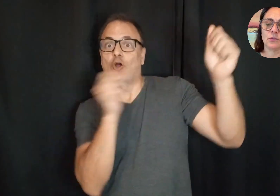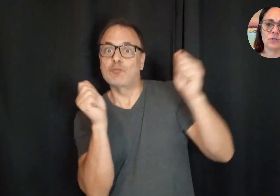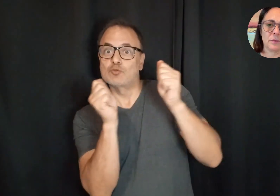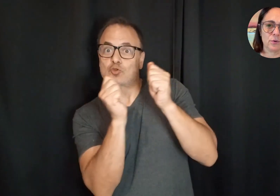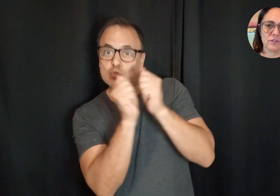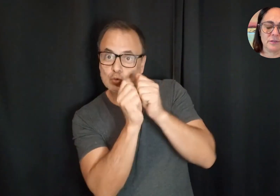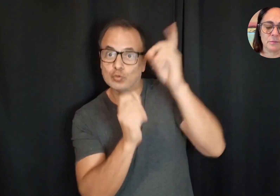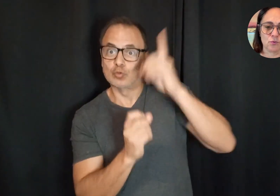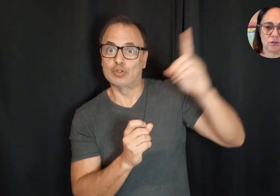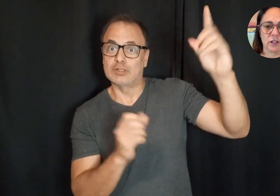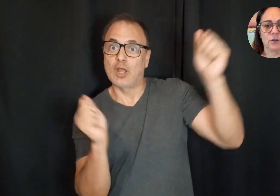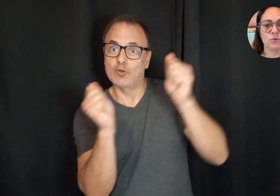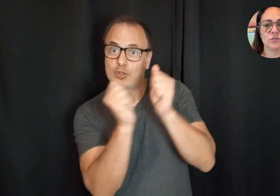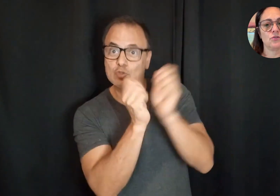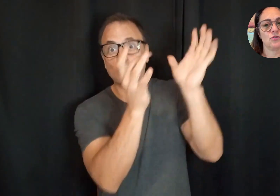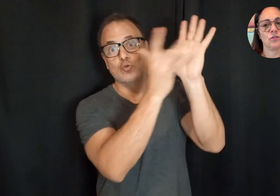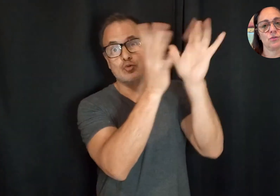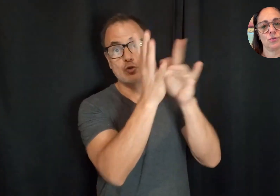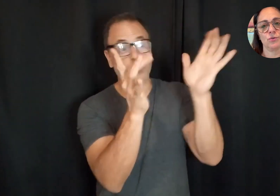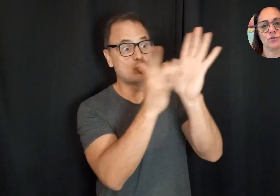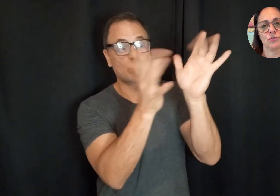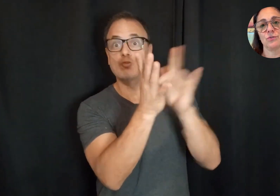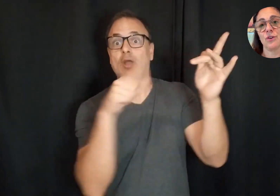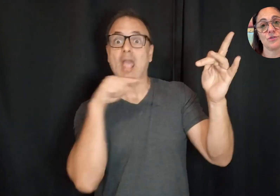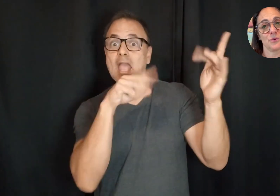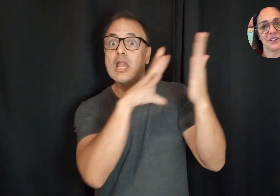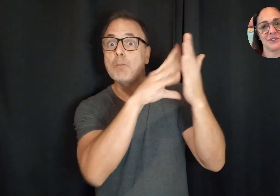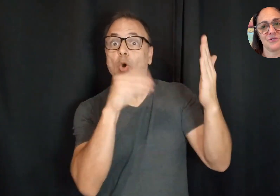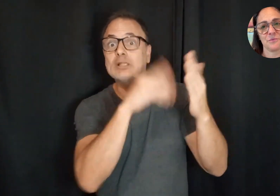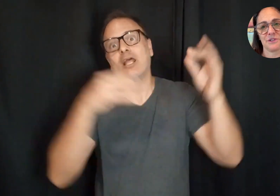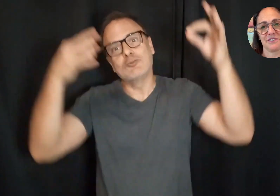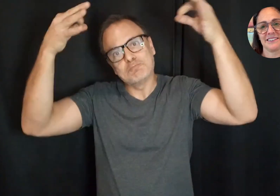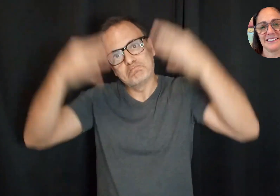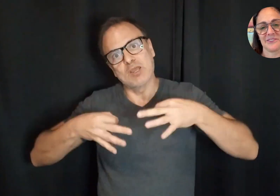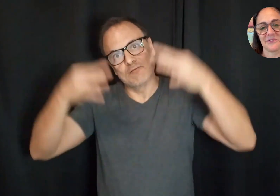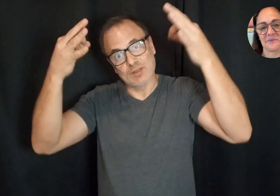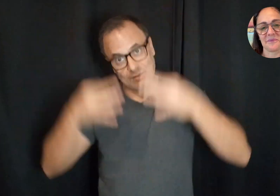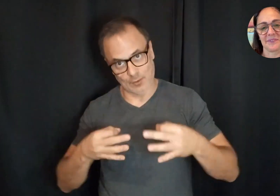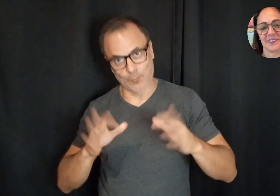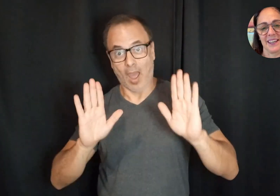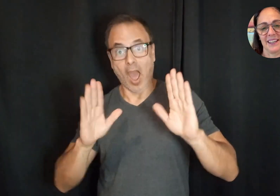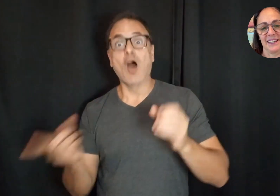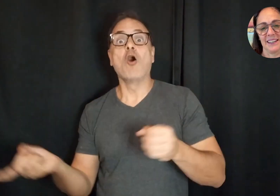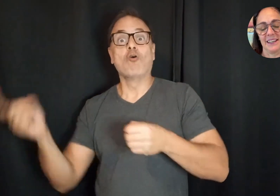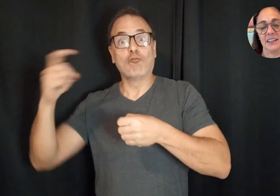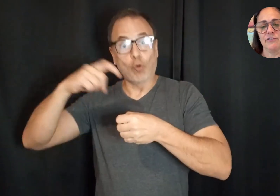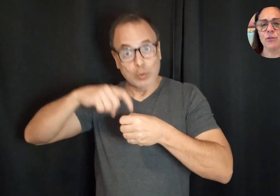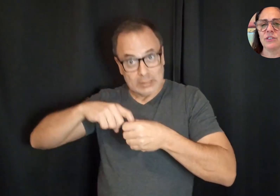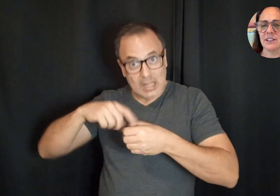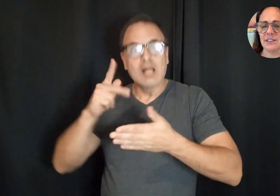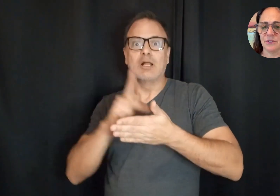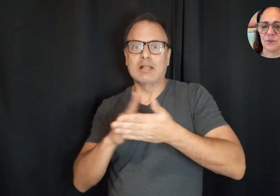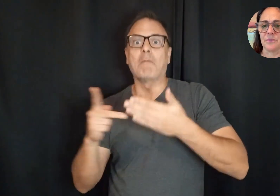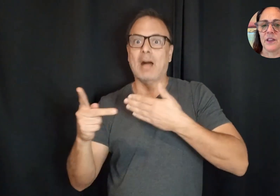nos aproximam de Deus e de Jesus, nosso modelo de perfeição. E voltando